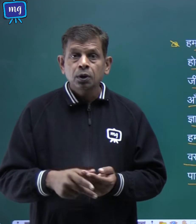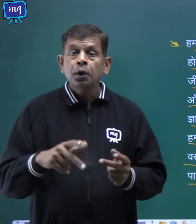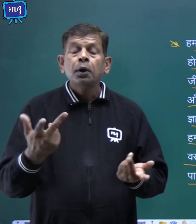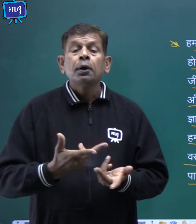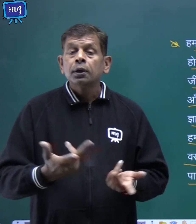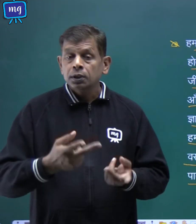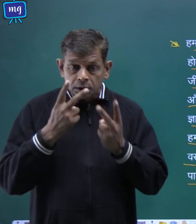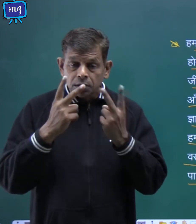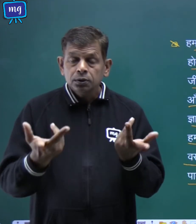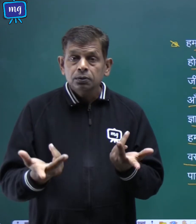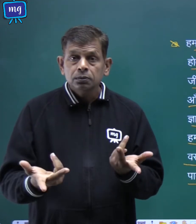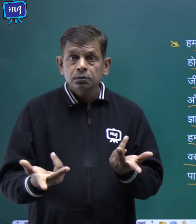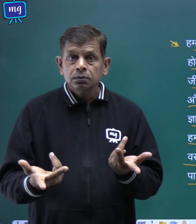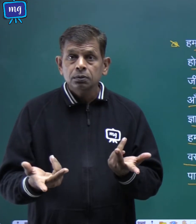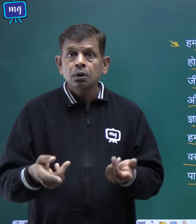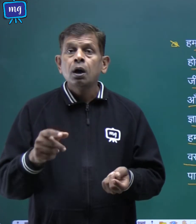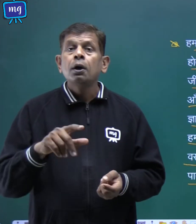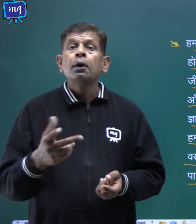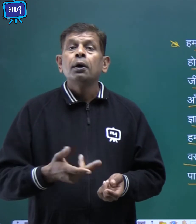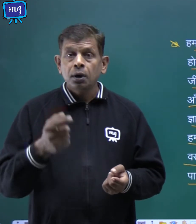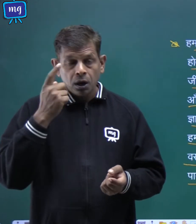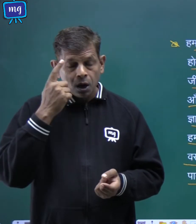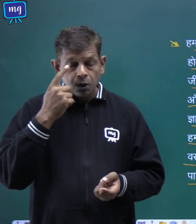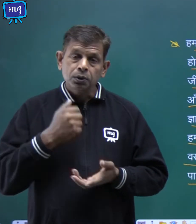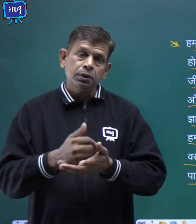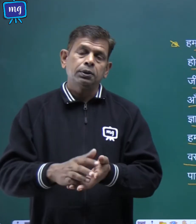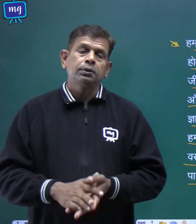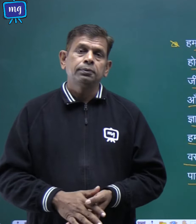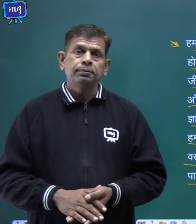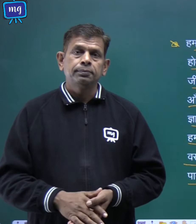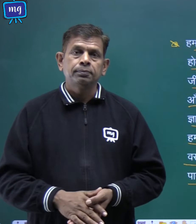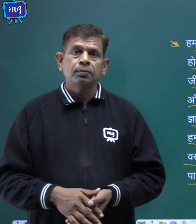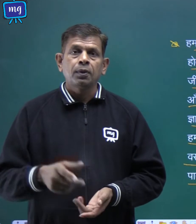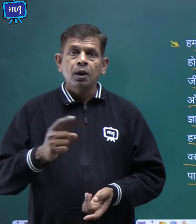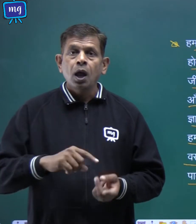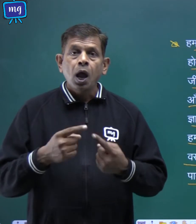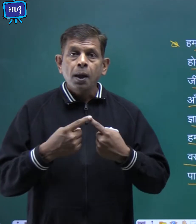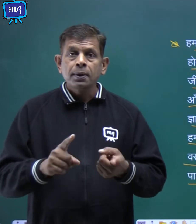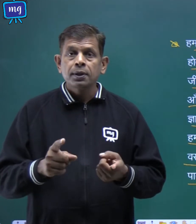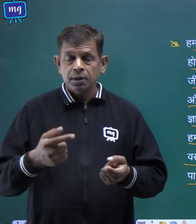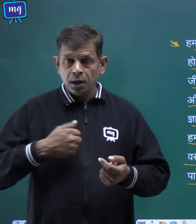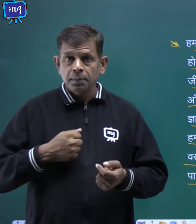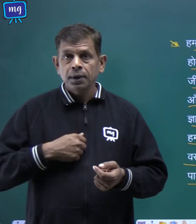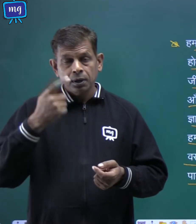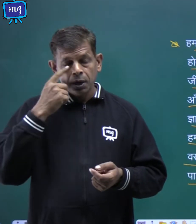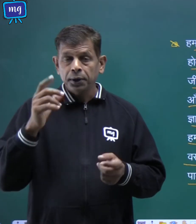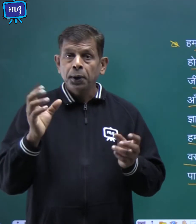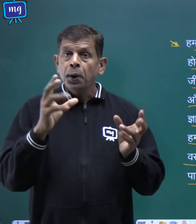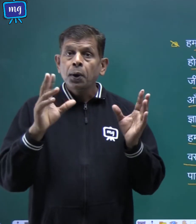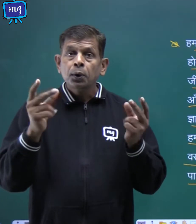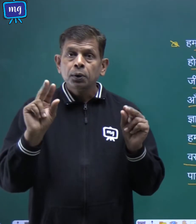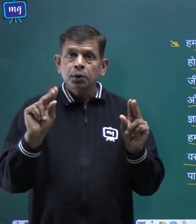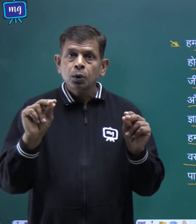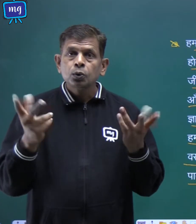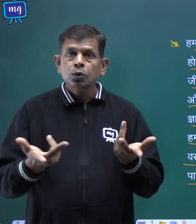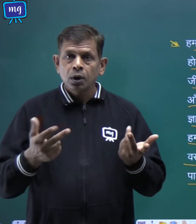कैसे देखते हो? आँखों की सहायता से। यदि हमारी आँखें नहीं हो तो